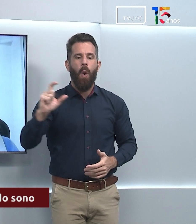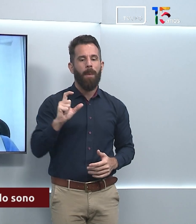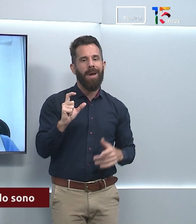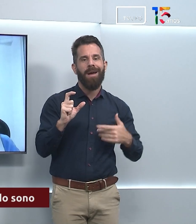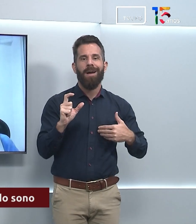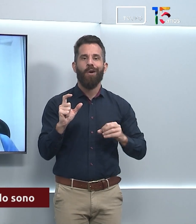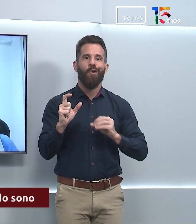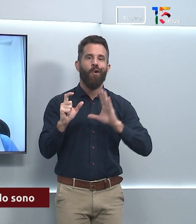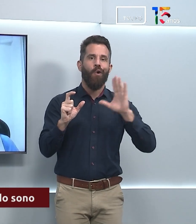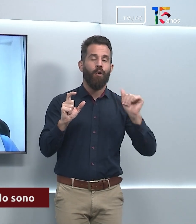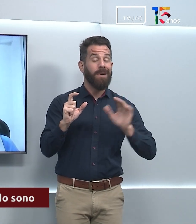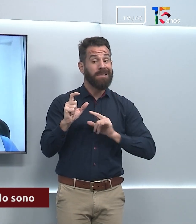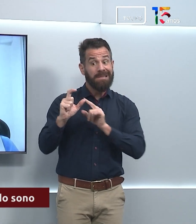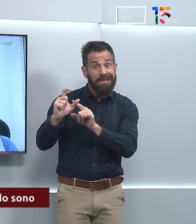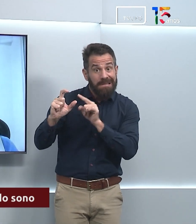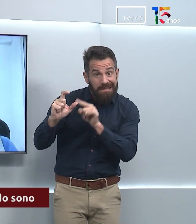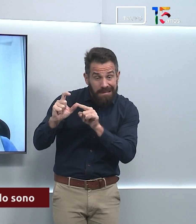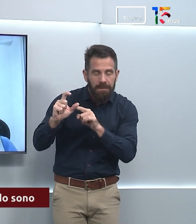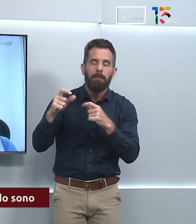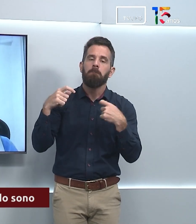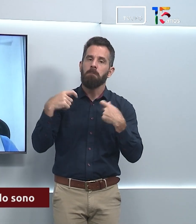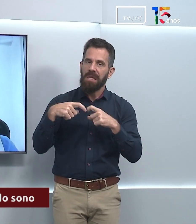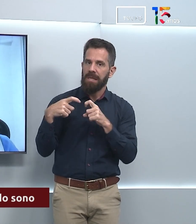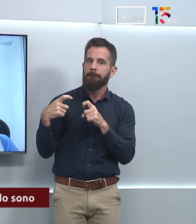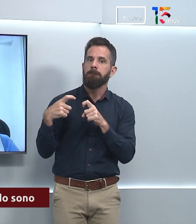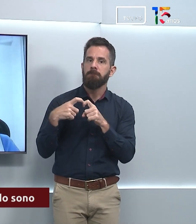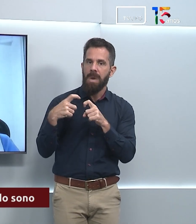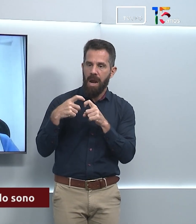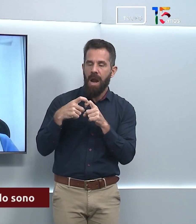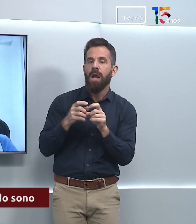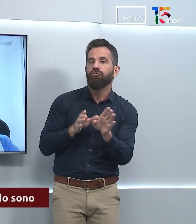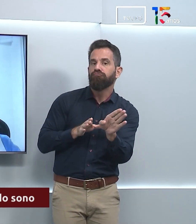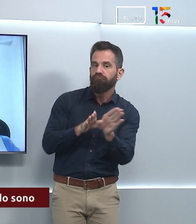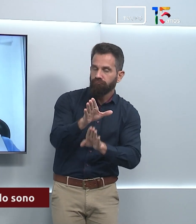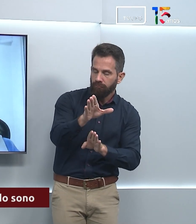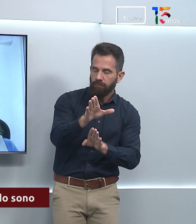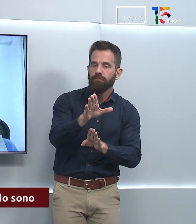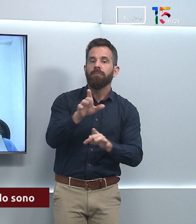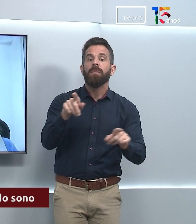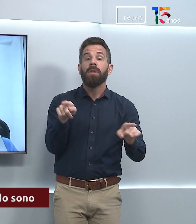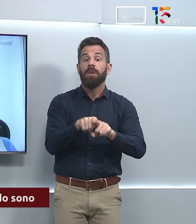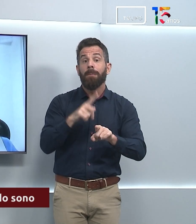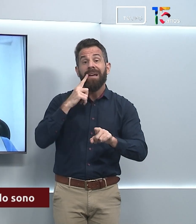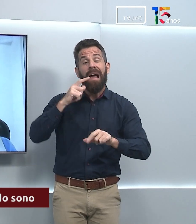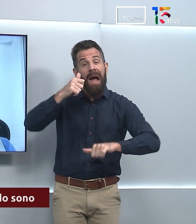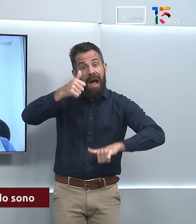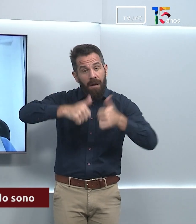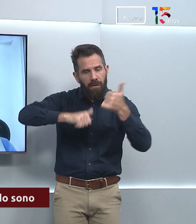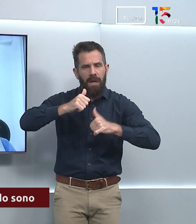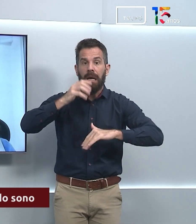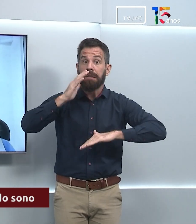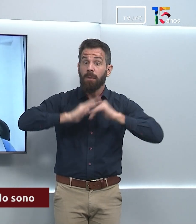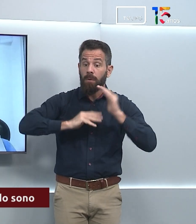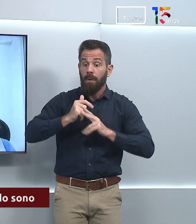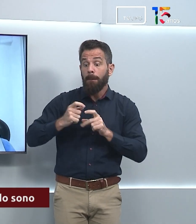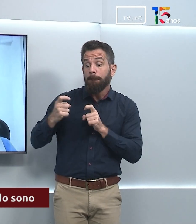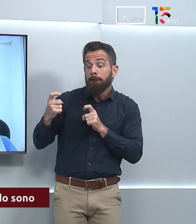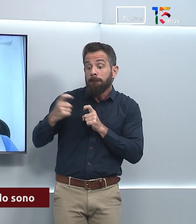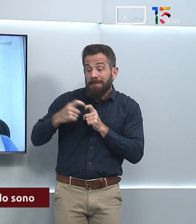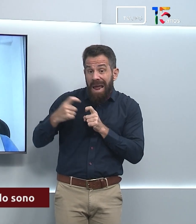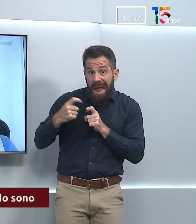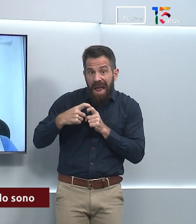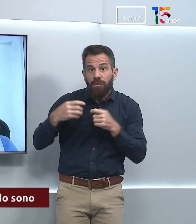É um medicamento que precisa de receita médica, mais do que receita médica, uma avaliação do especialista